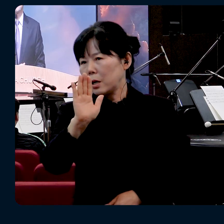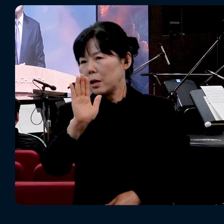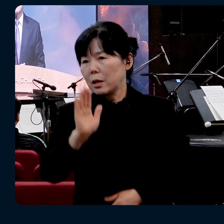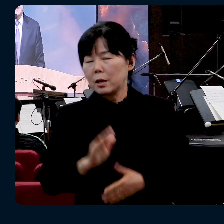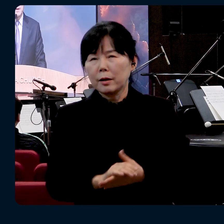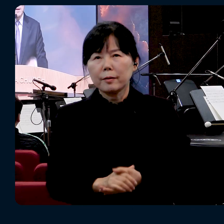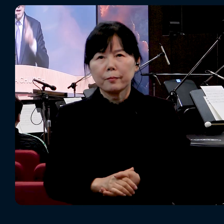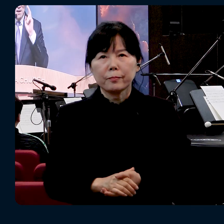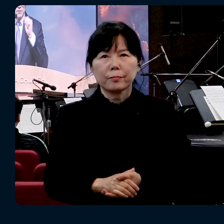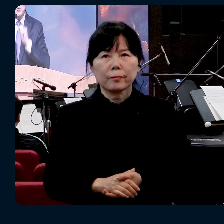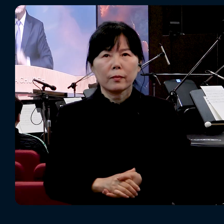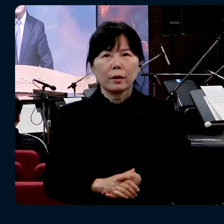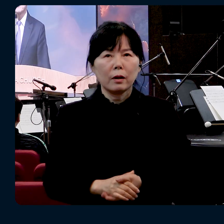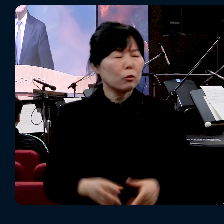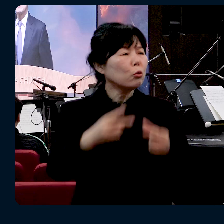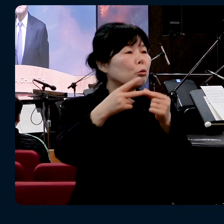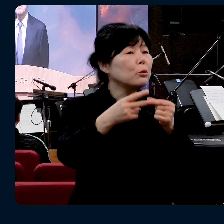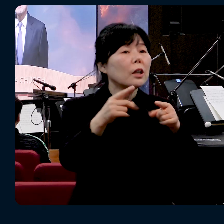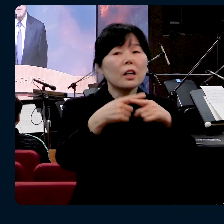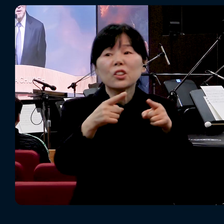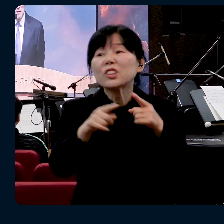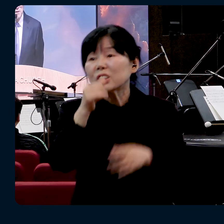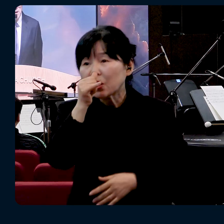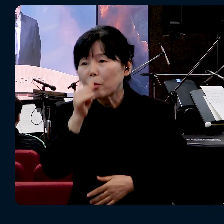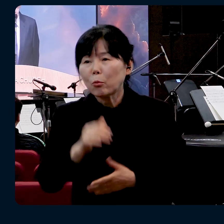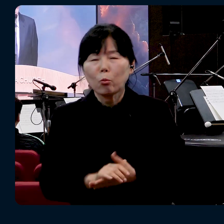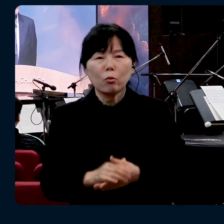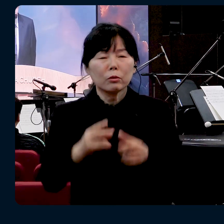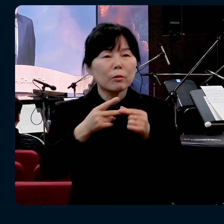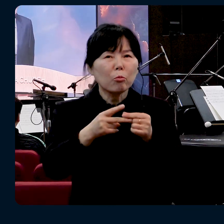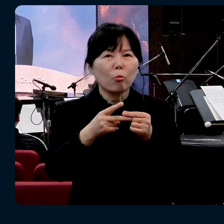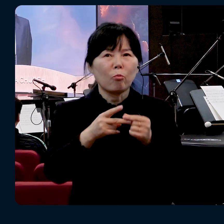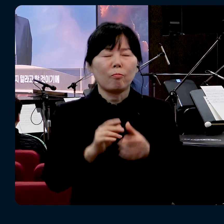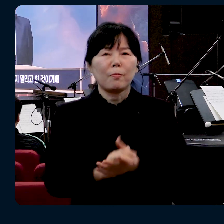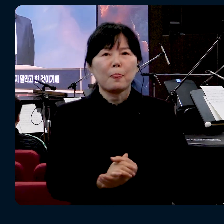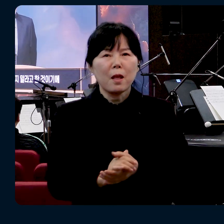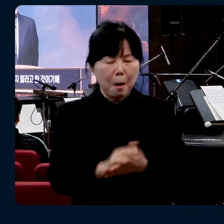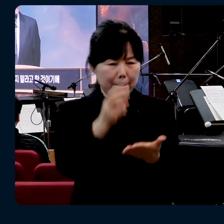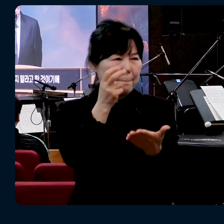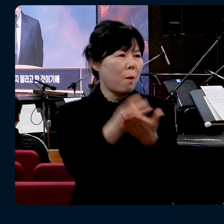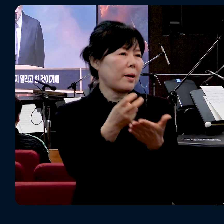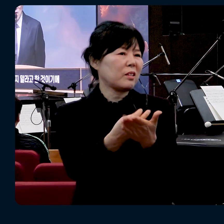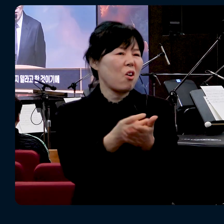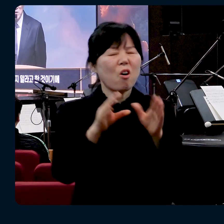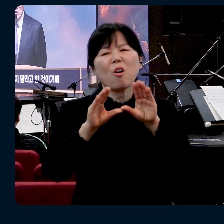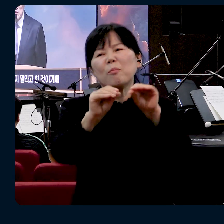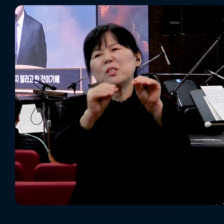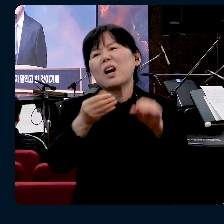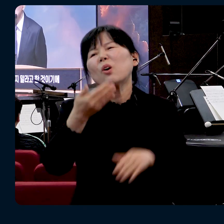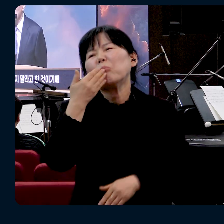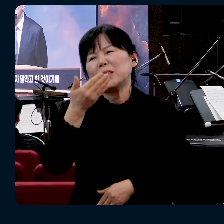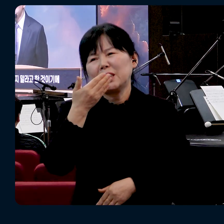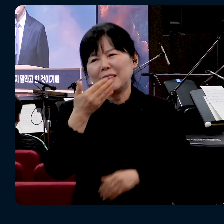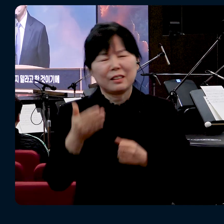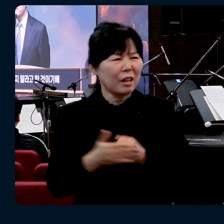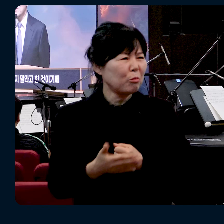아니다. 자, 또 이런 해석이 있습니다. 그게 아니고 그것이 율법에 먹지 말라고 한